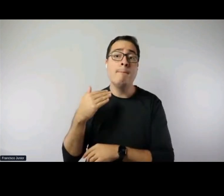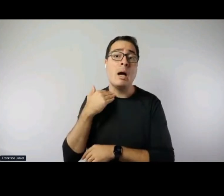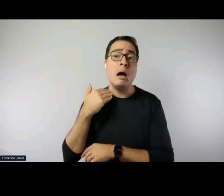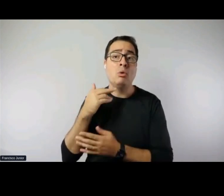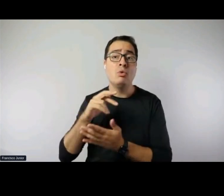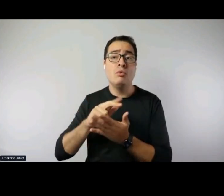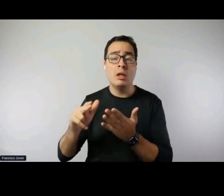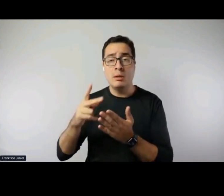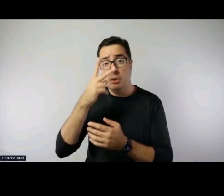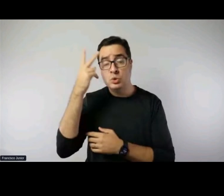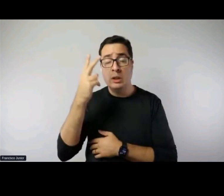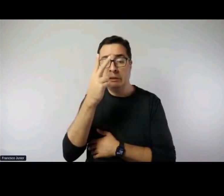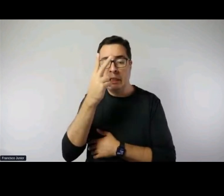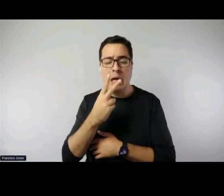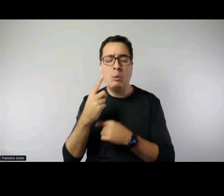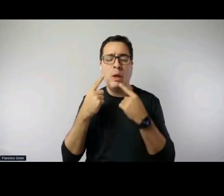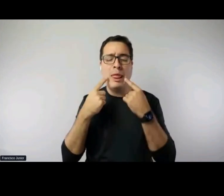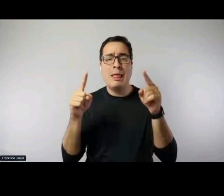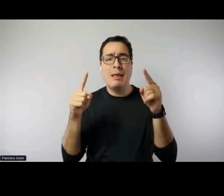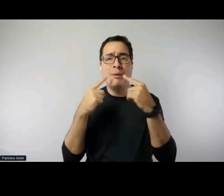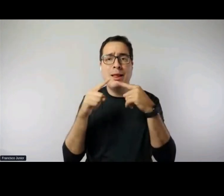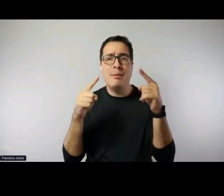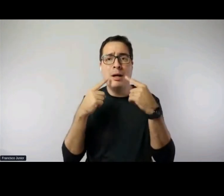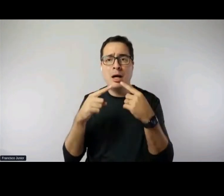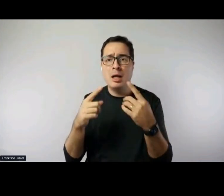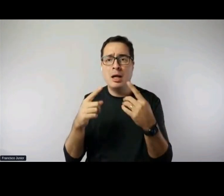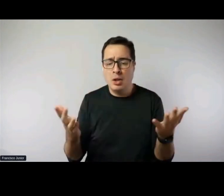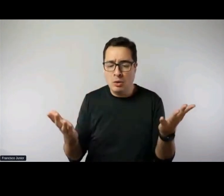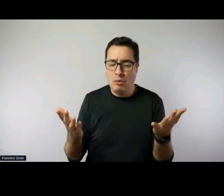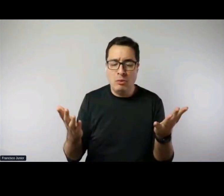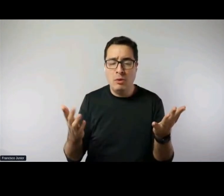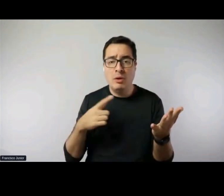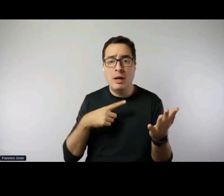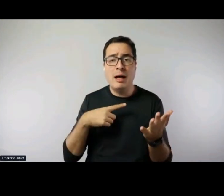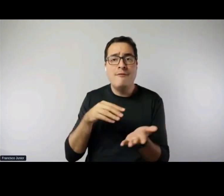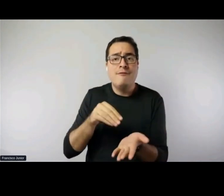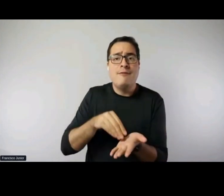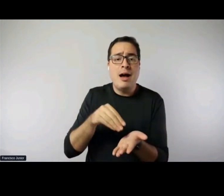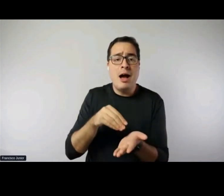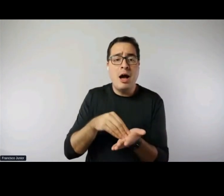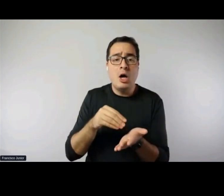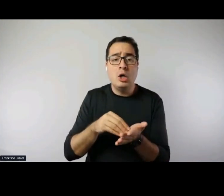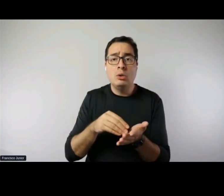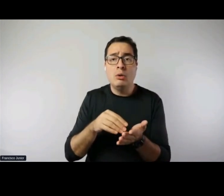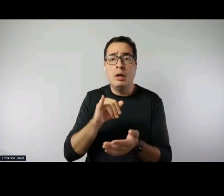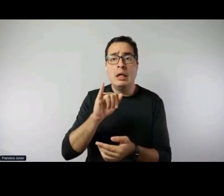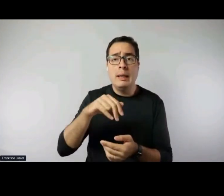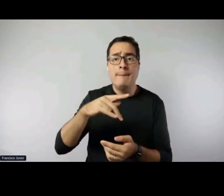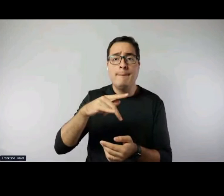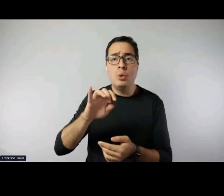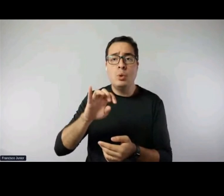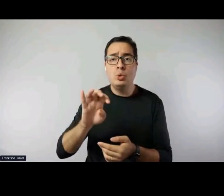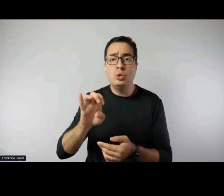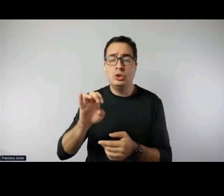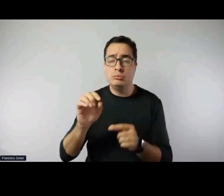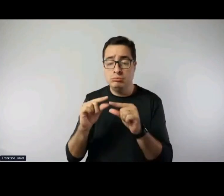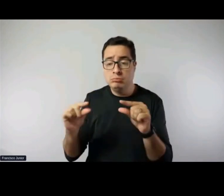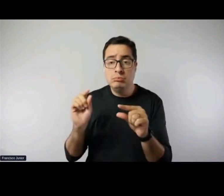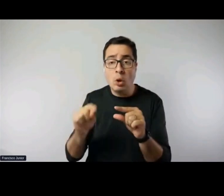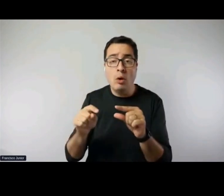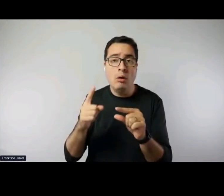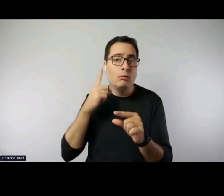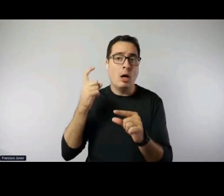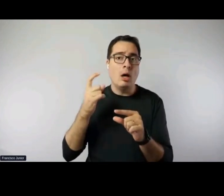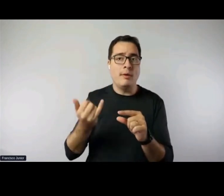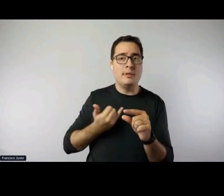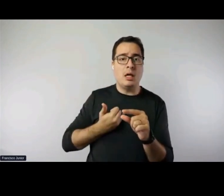cegas estão lá reclamando sobre a falta de inputs, sabe, um som dizendo